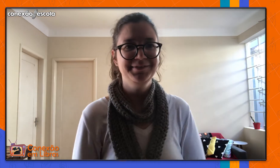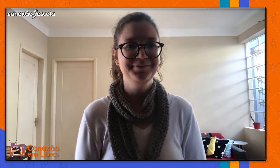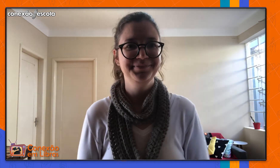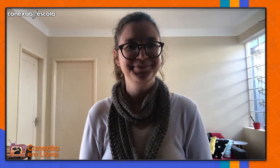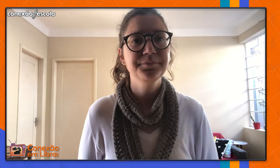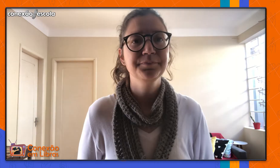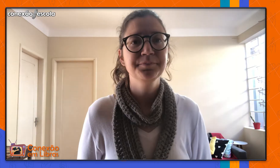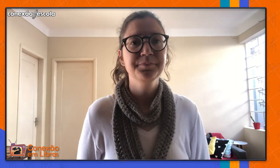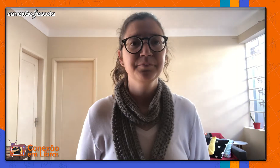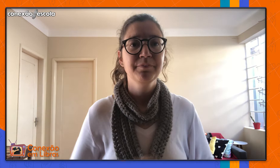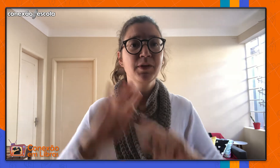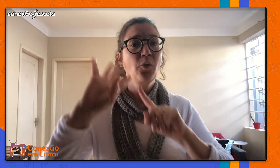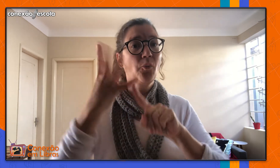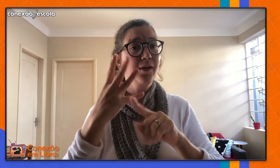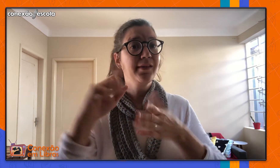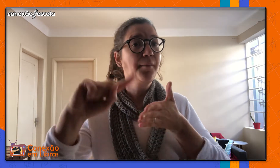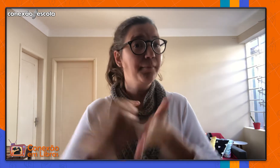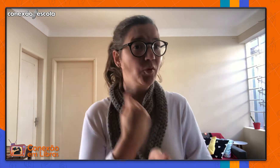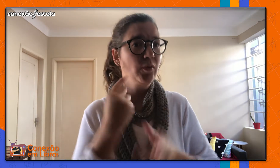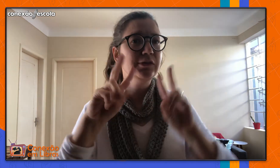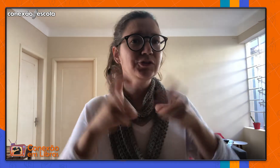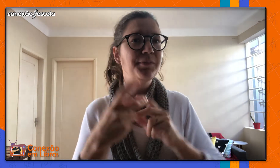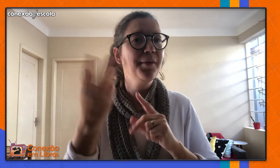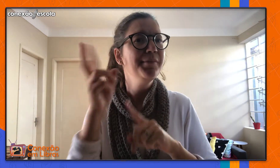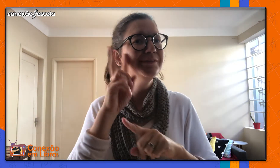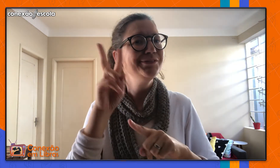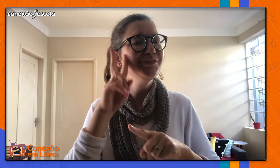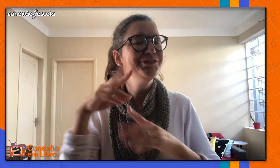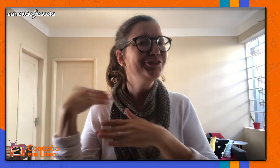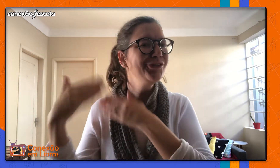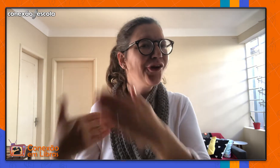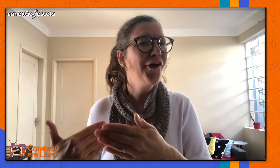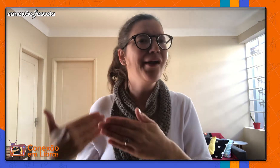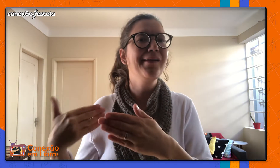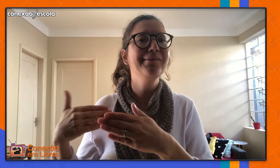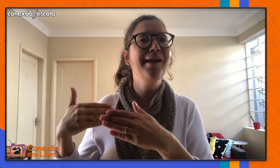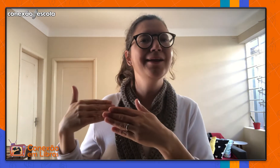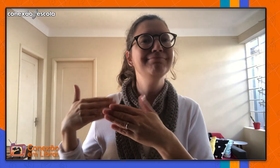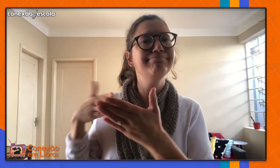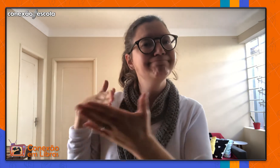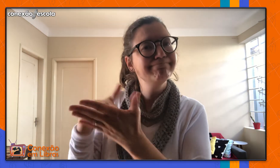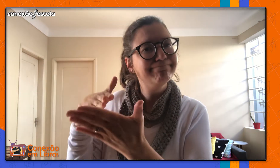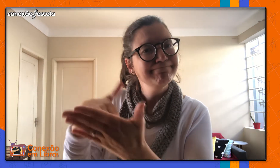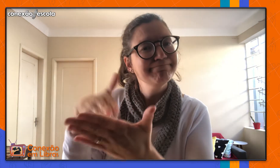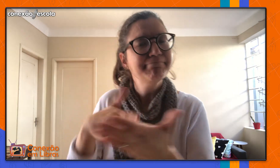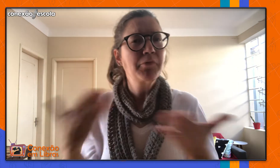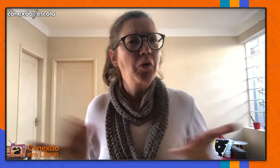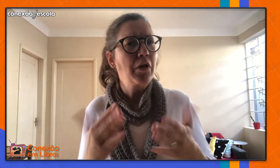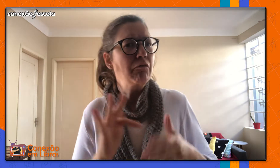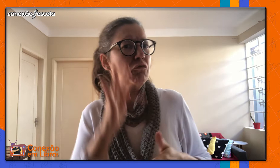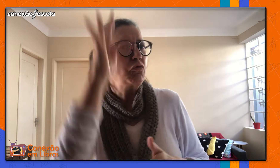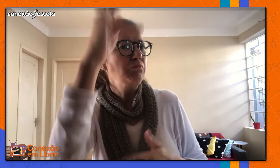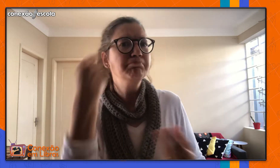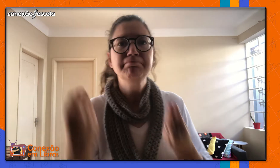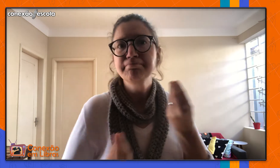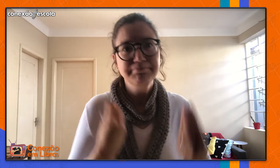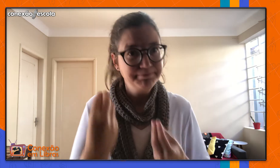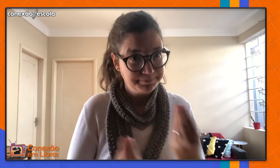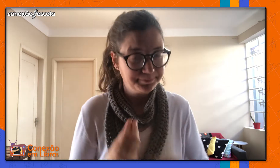desenvolva. A quarta pergunta foi sobre a minha história também, as minhas barreiras que eu enfrentei, e como eu vejo